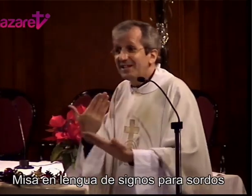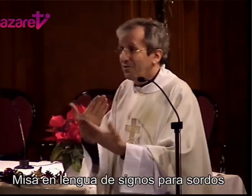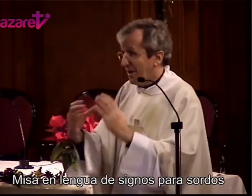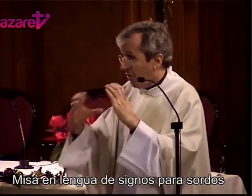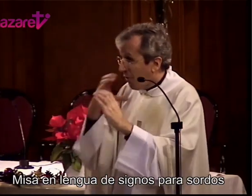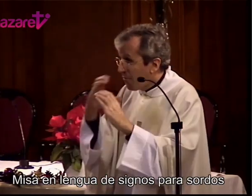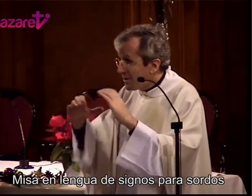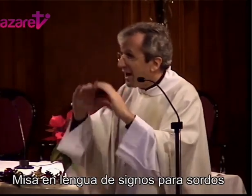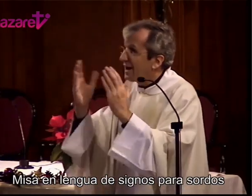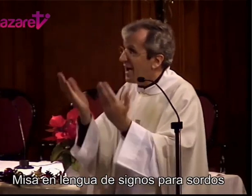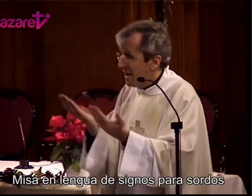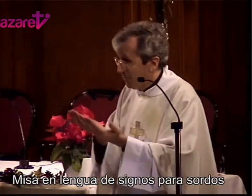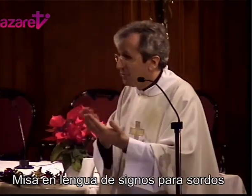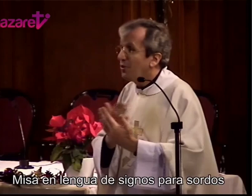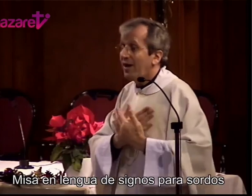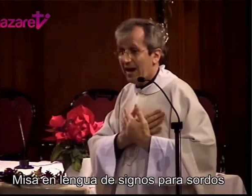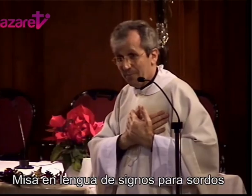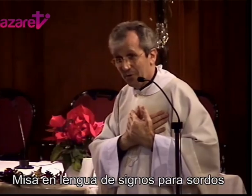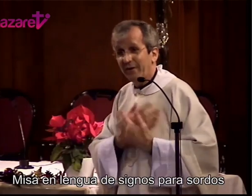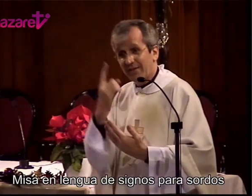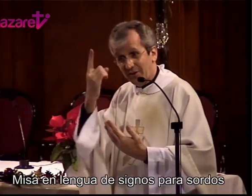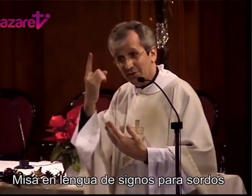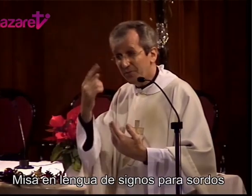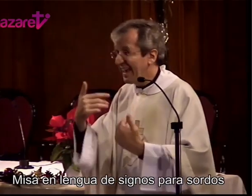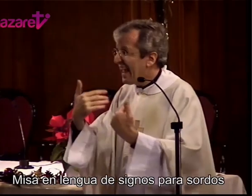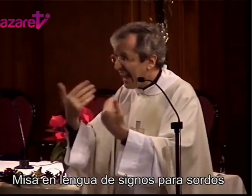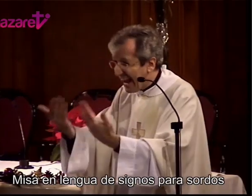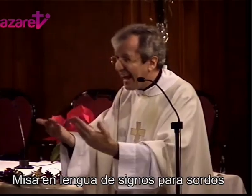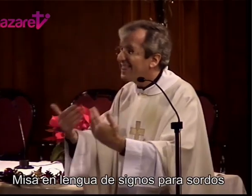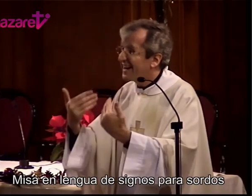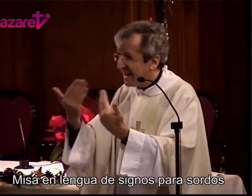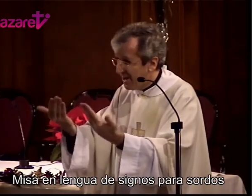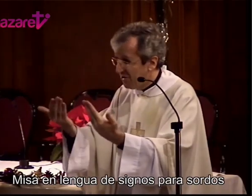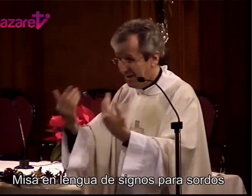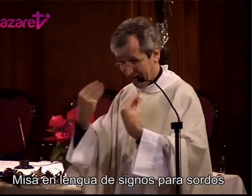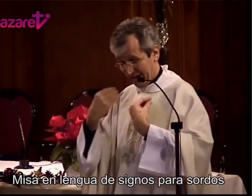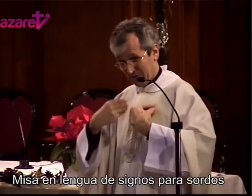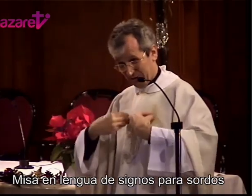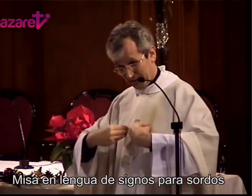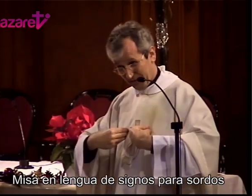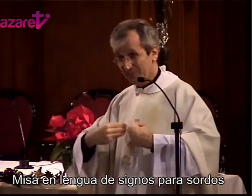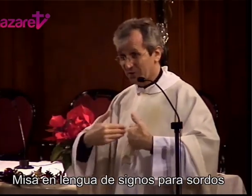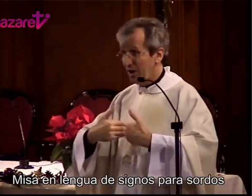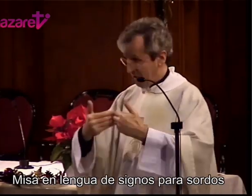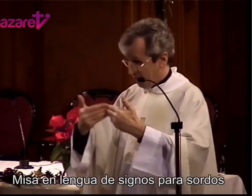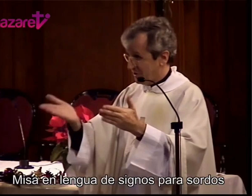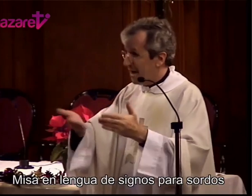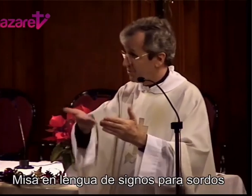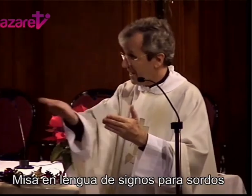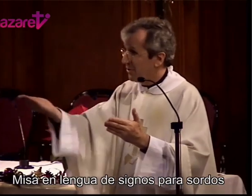de comunicar al mundo el amor de Dios, porque en cada regalo que nosotros mismos nos damos a los